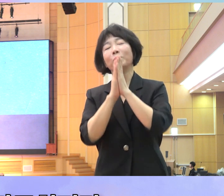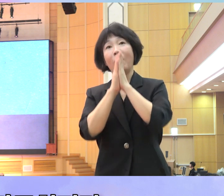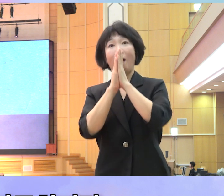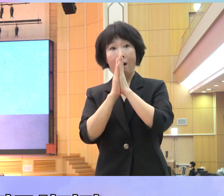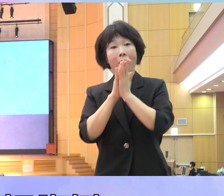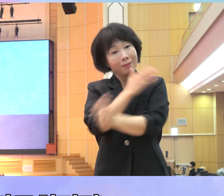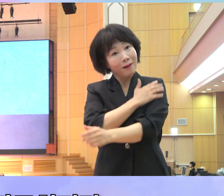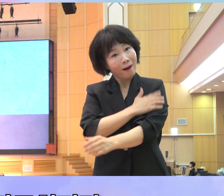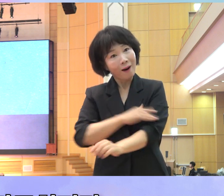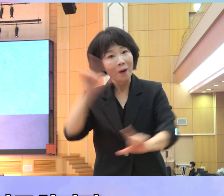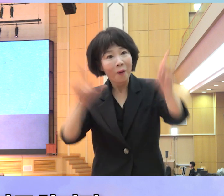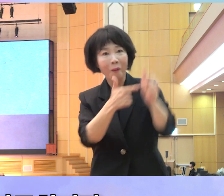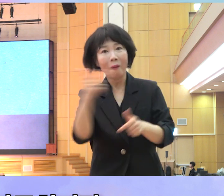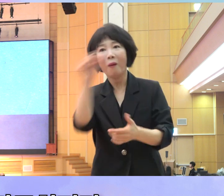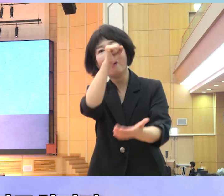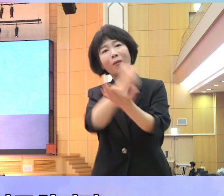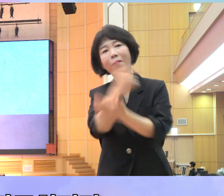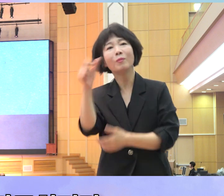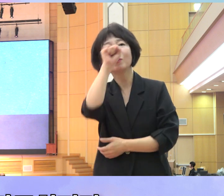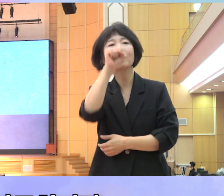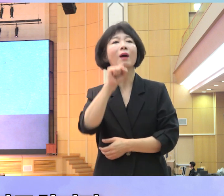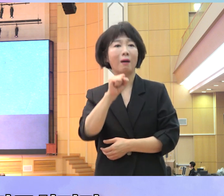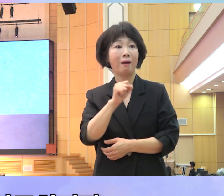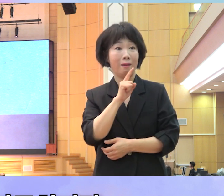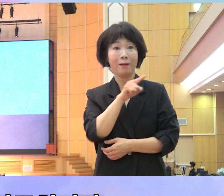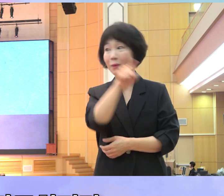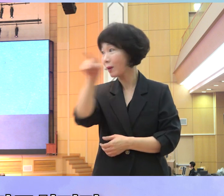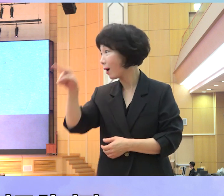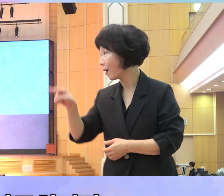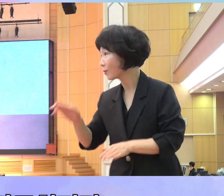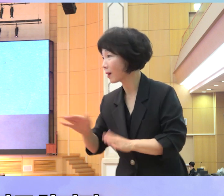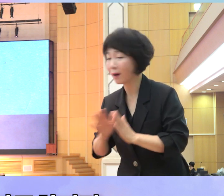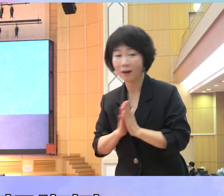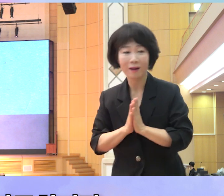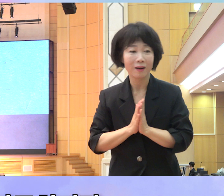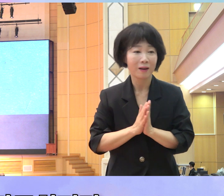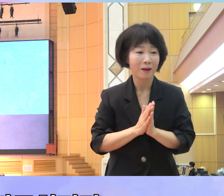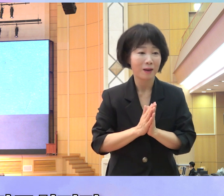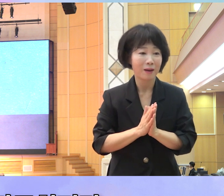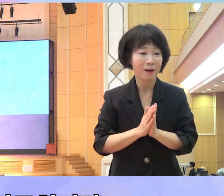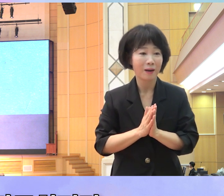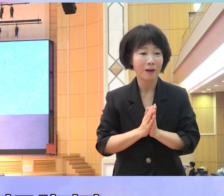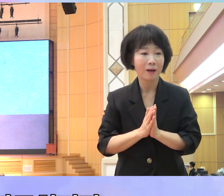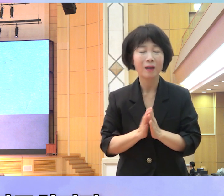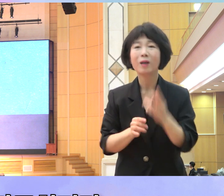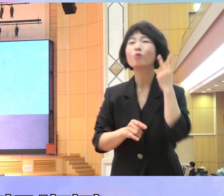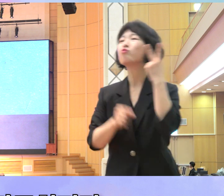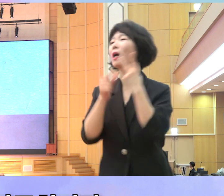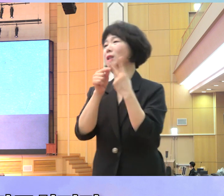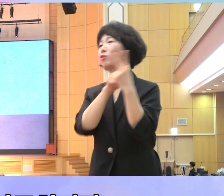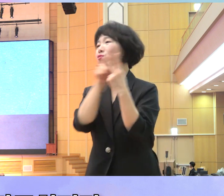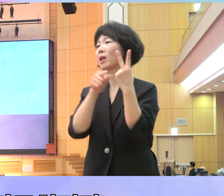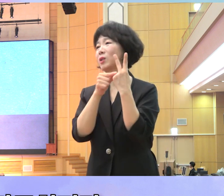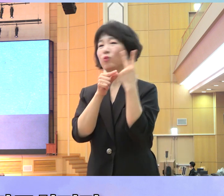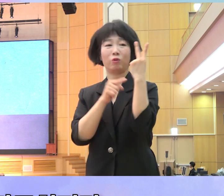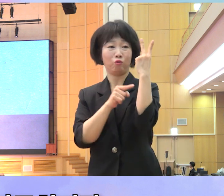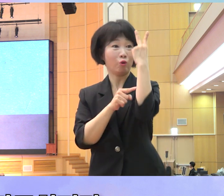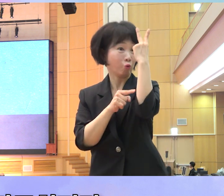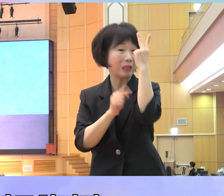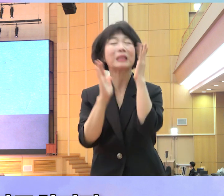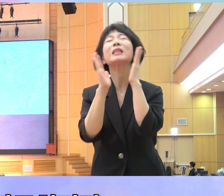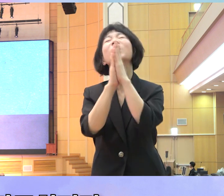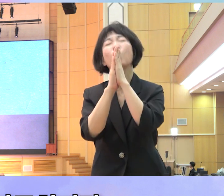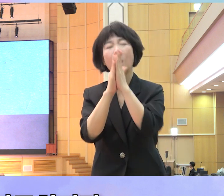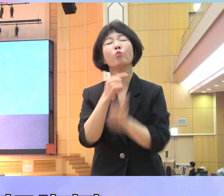옆에 있는 분들과 대화 나누시는 분도 계시고 뭐 이렇게 하시는데, 제발 우리가 두 가지 기도는 꼭 드렸으면 좋겠어요.